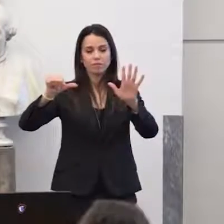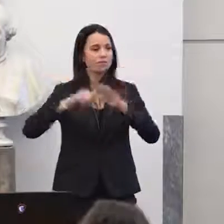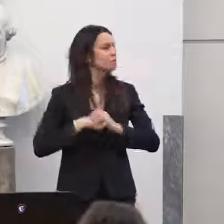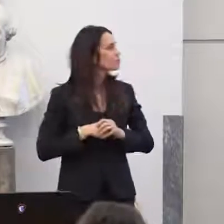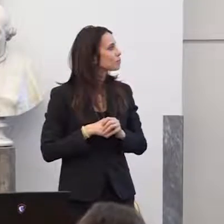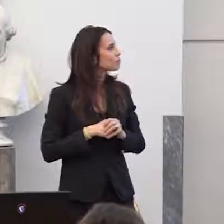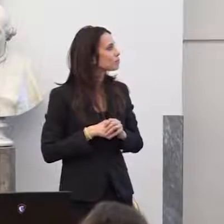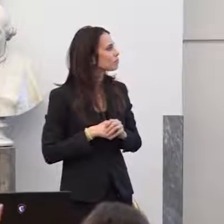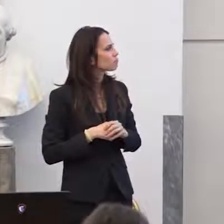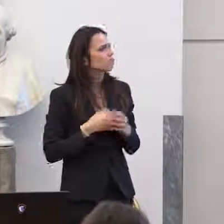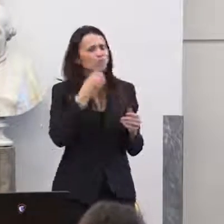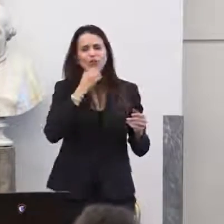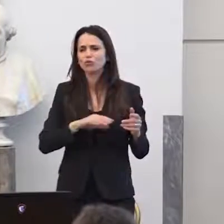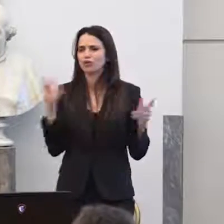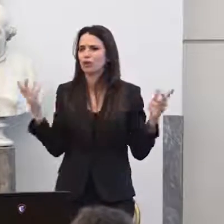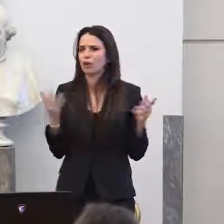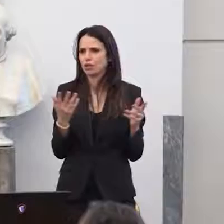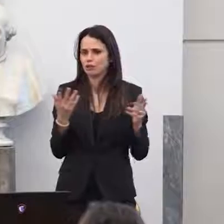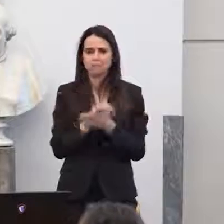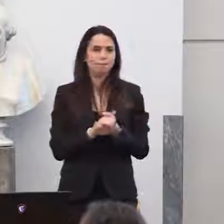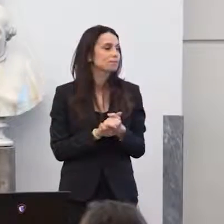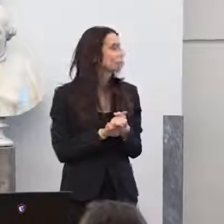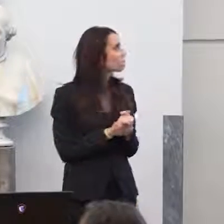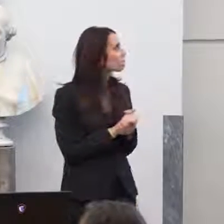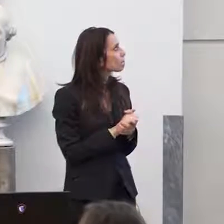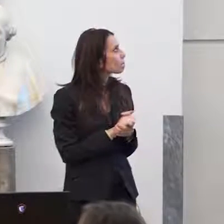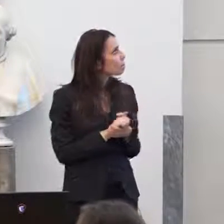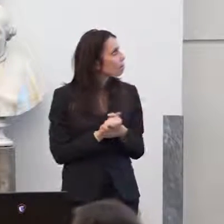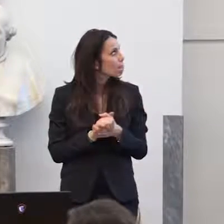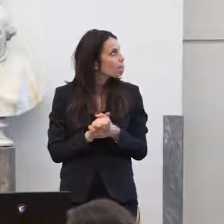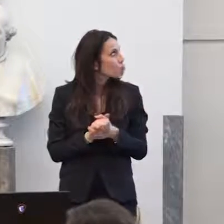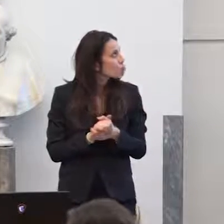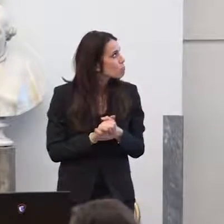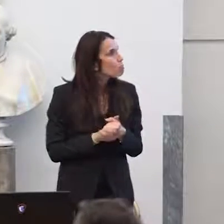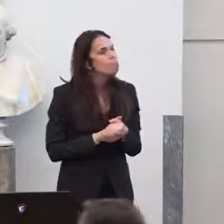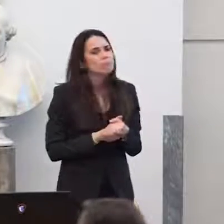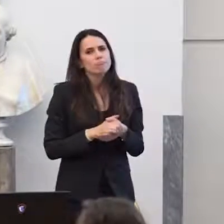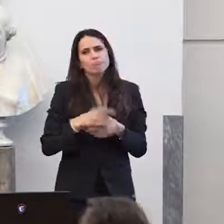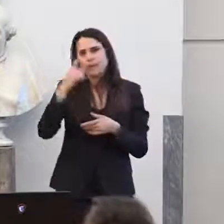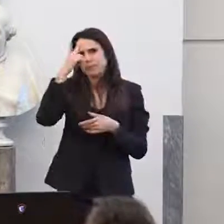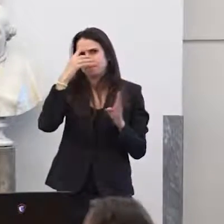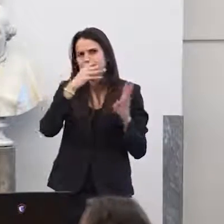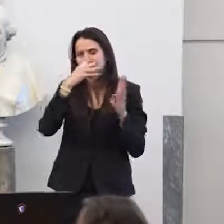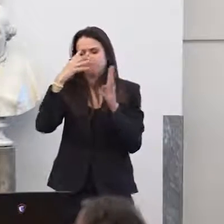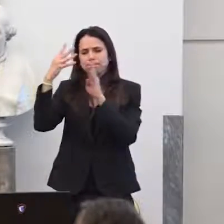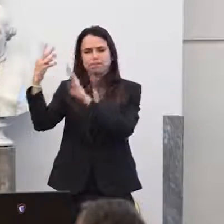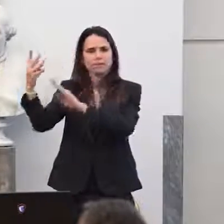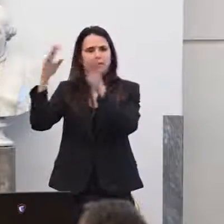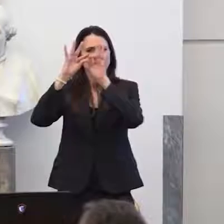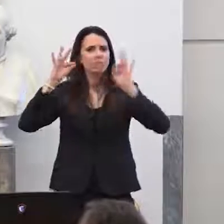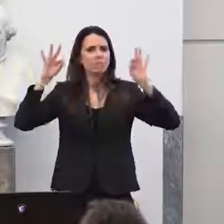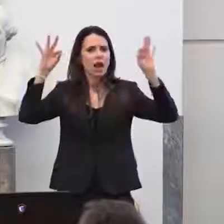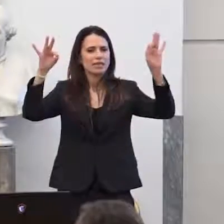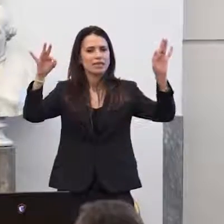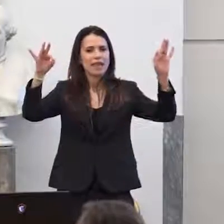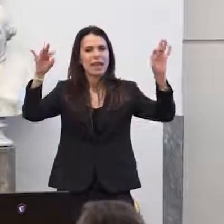Che cosa succede spesso? È che ci confondiamo sulla terminologia. Che cos'è la